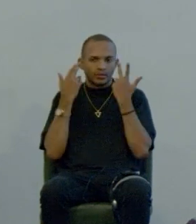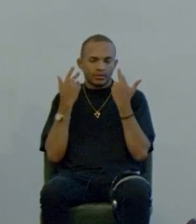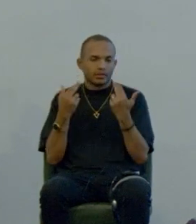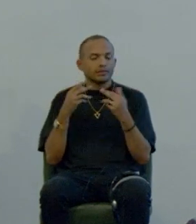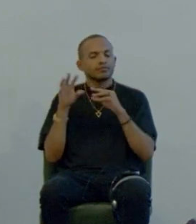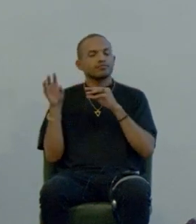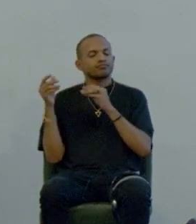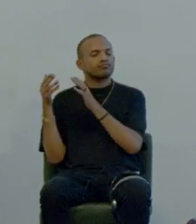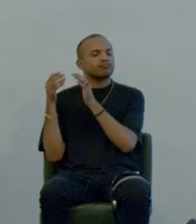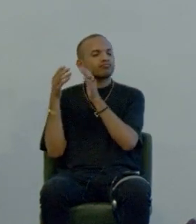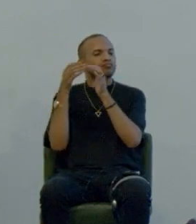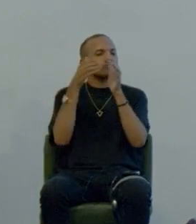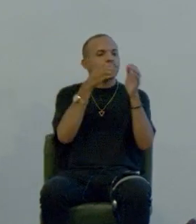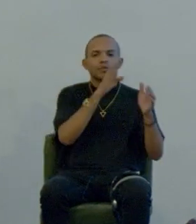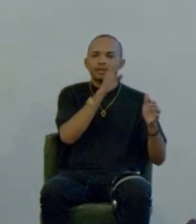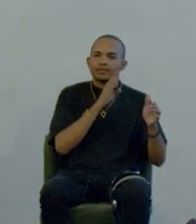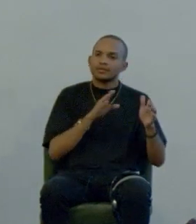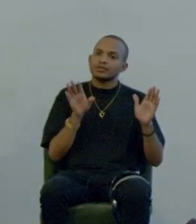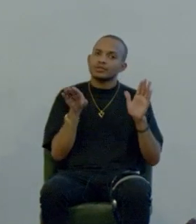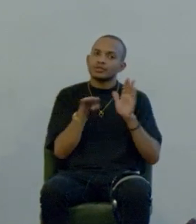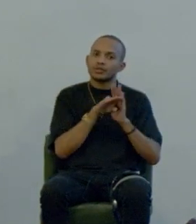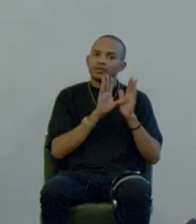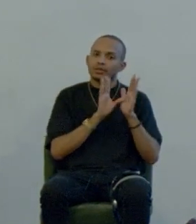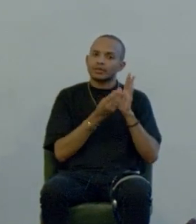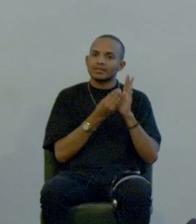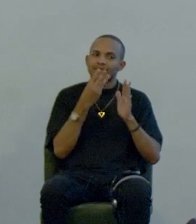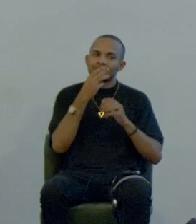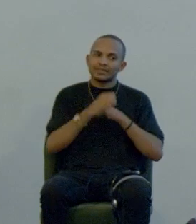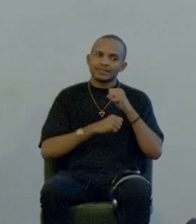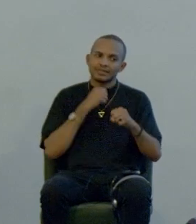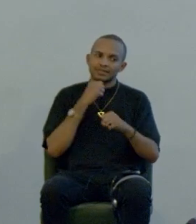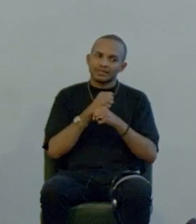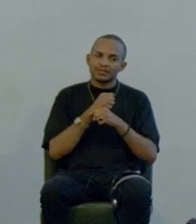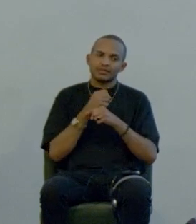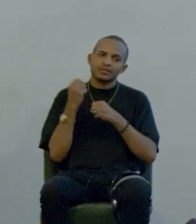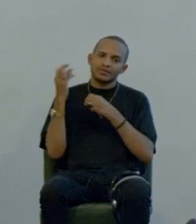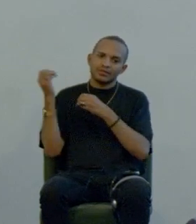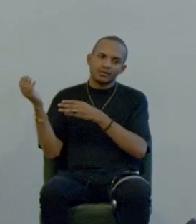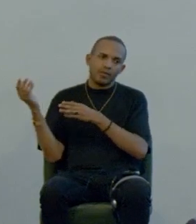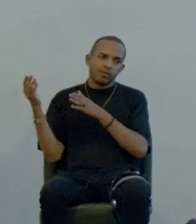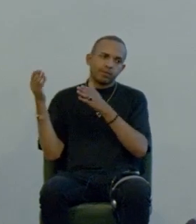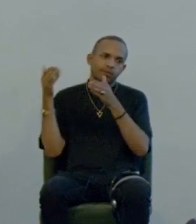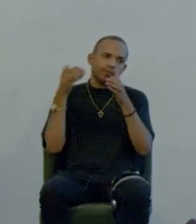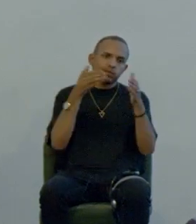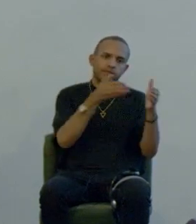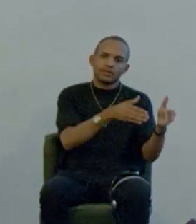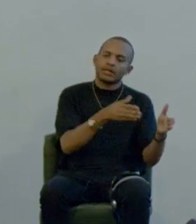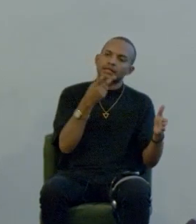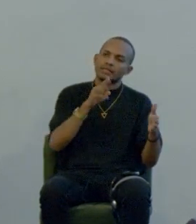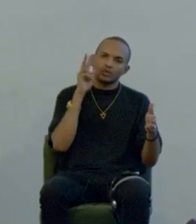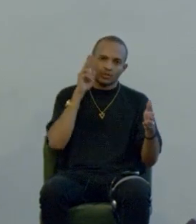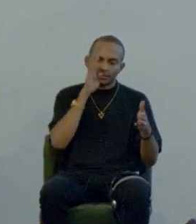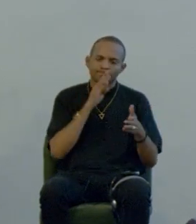do Brasil que os levou até os confins da Amazônia, uma viagem de 3 anos, é um clássico, né, da história da ciência brasileira.